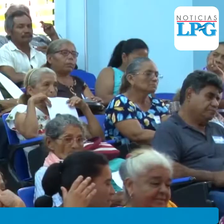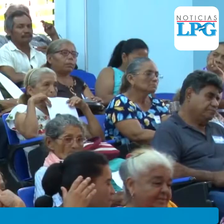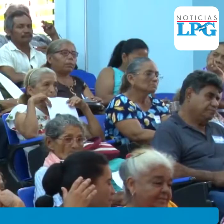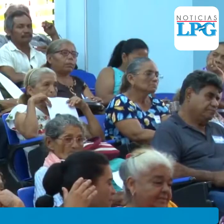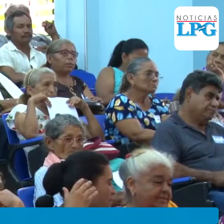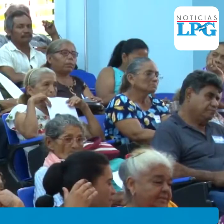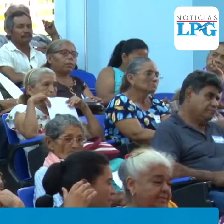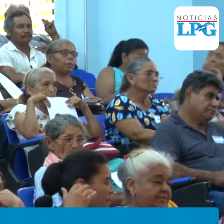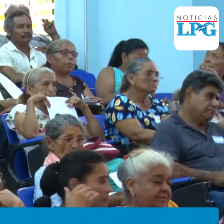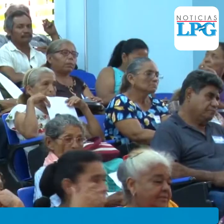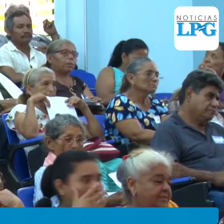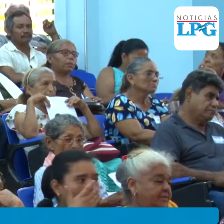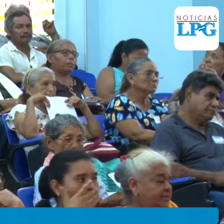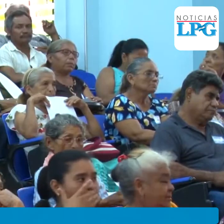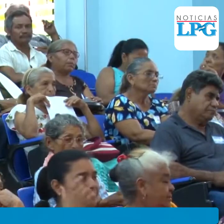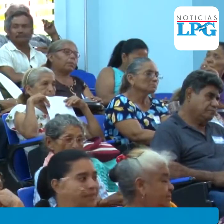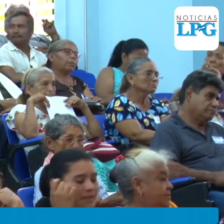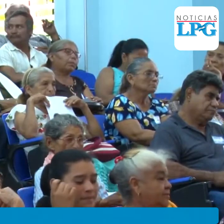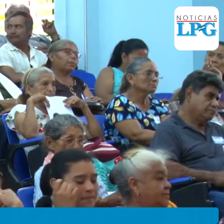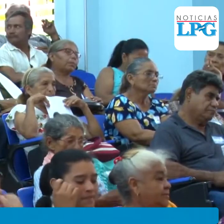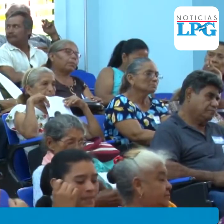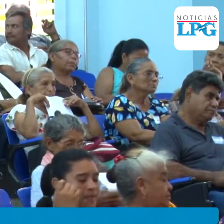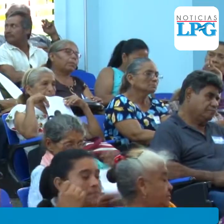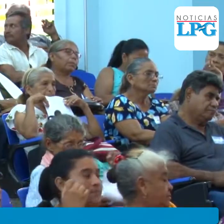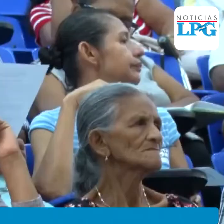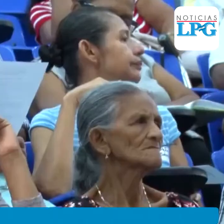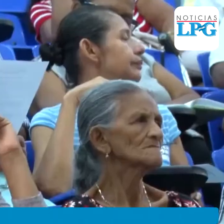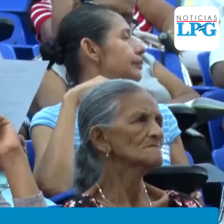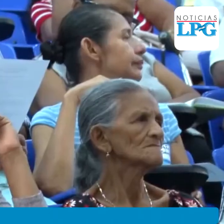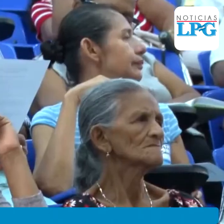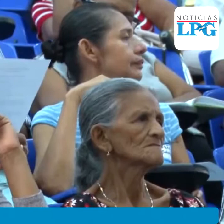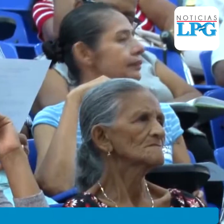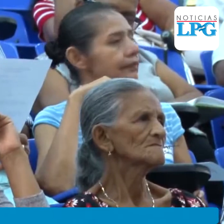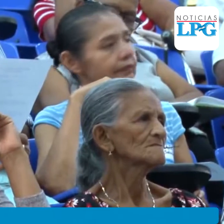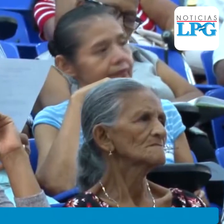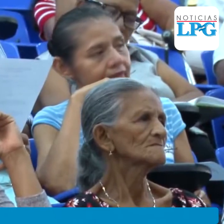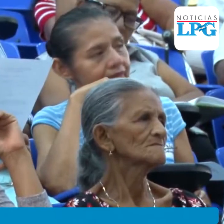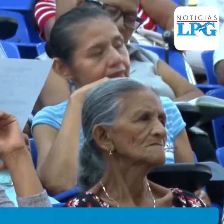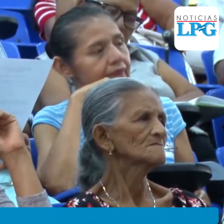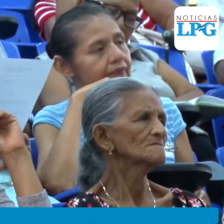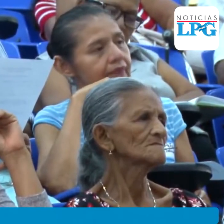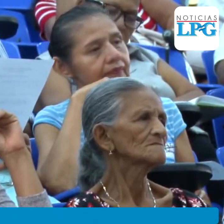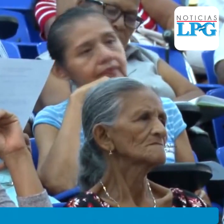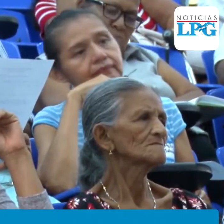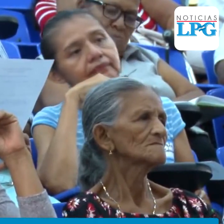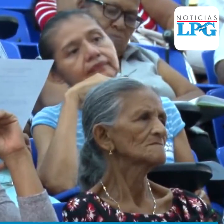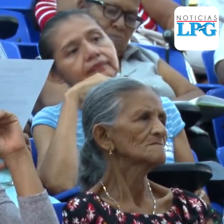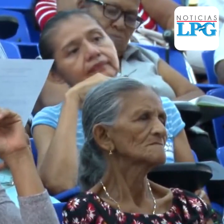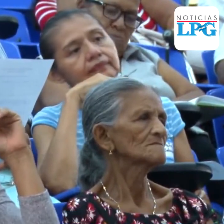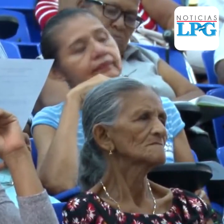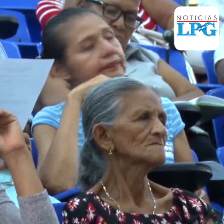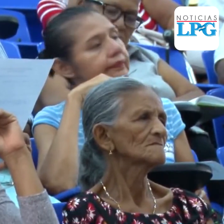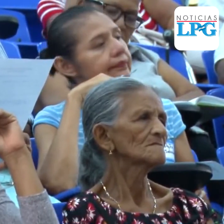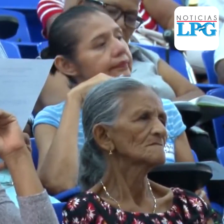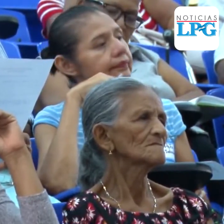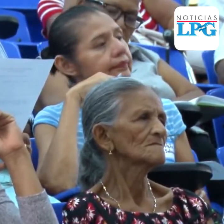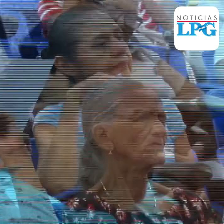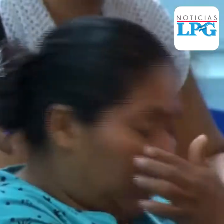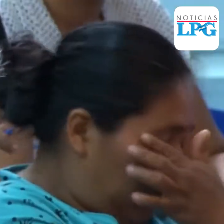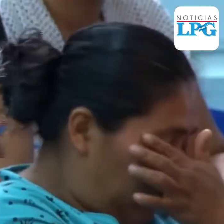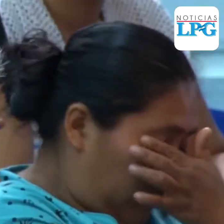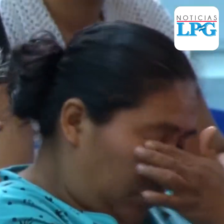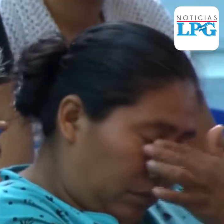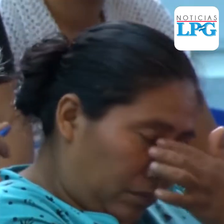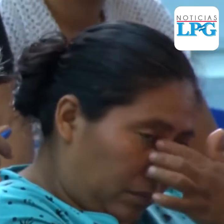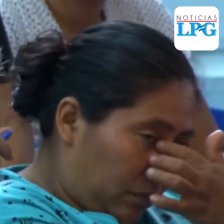de reconciliación lo que busca es dar a conocer quiénes participaron en crímenes de lesa humanidad y que pidan disculpas a las